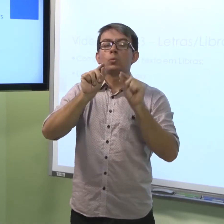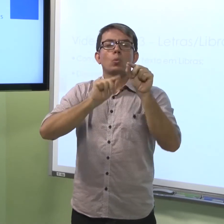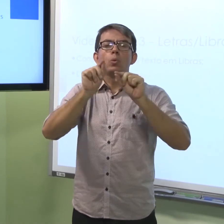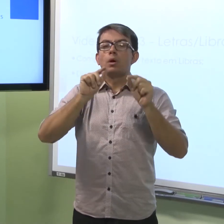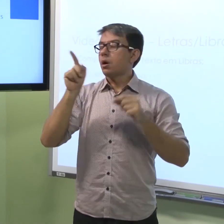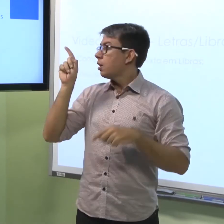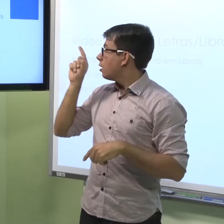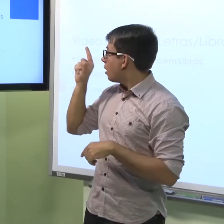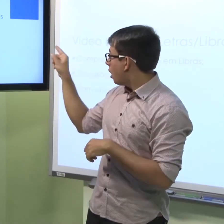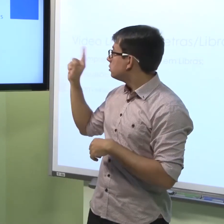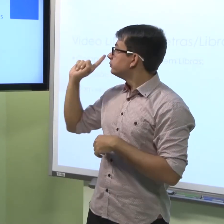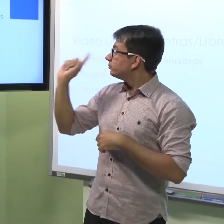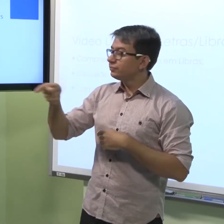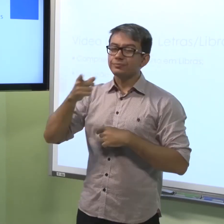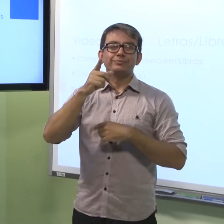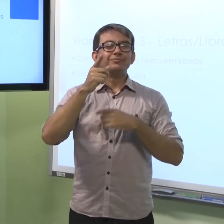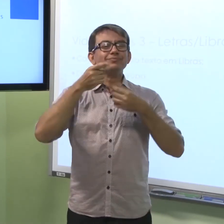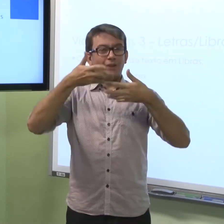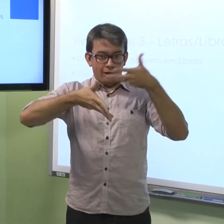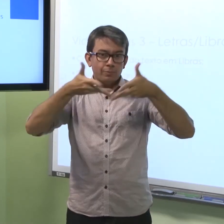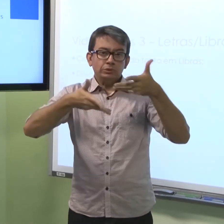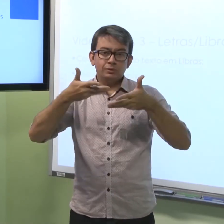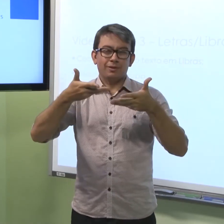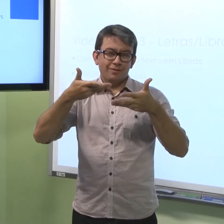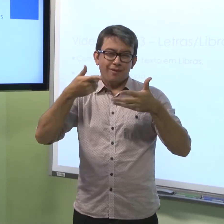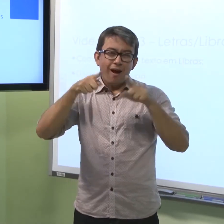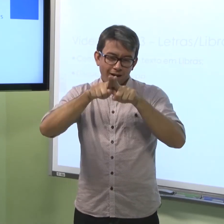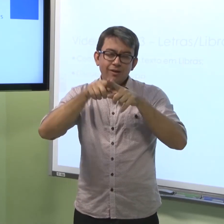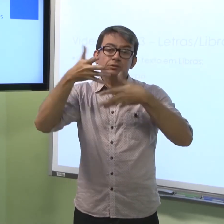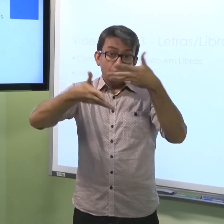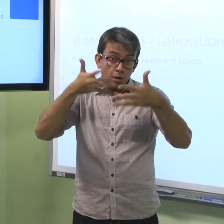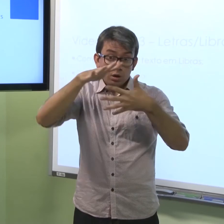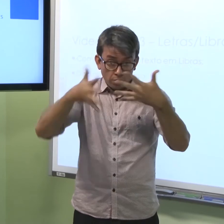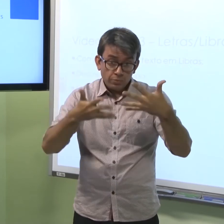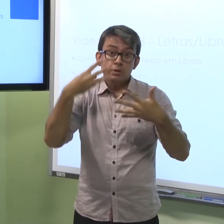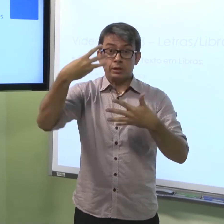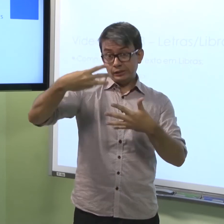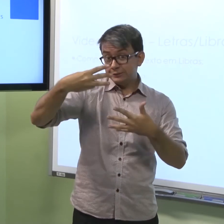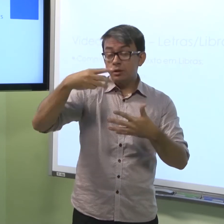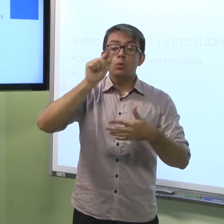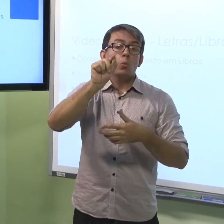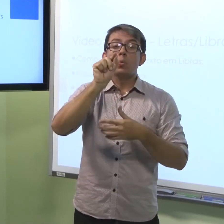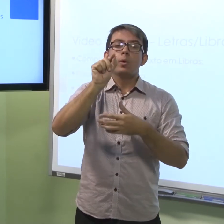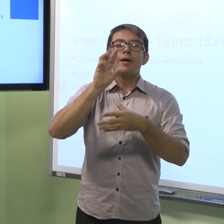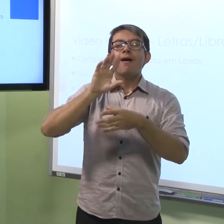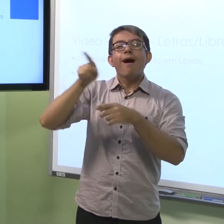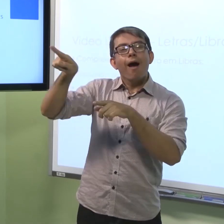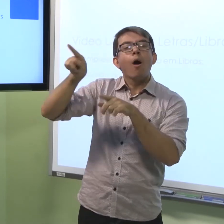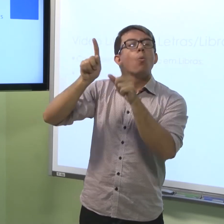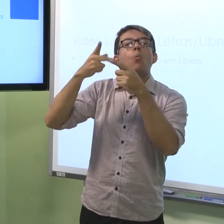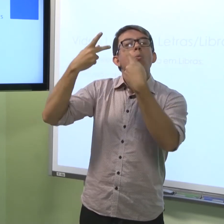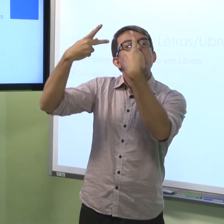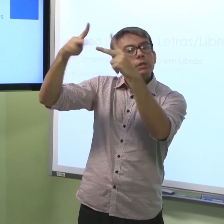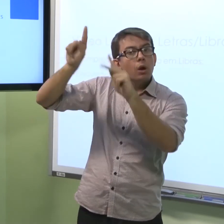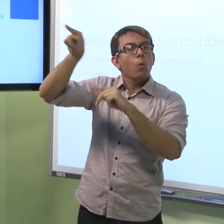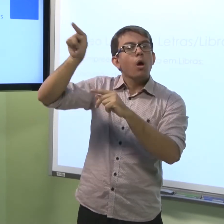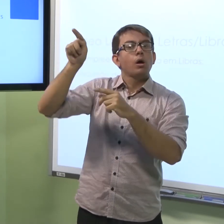Esse vídeo é em língua de sinais e ele faz parte da nossa terceira videoaula. E esse vídeo